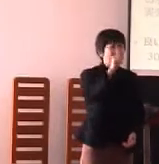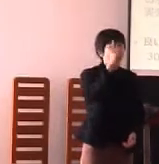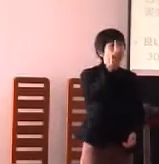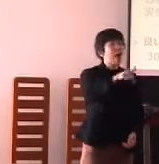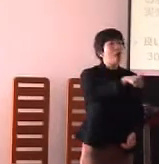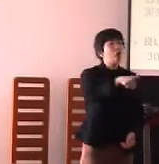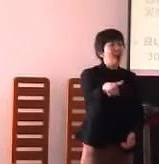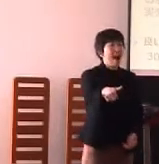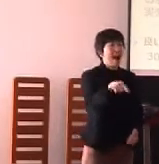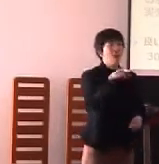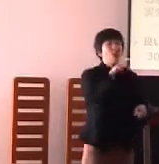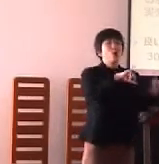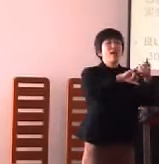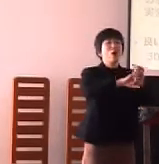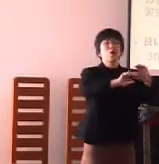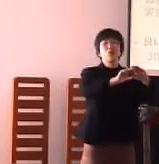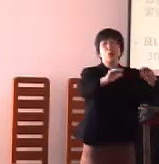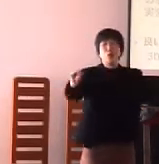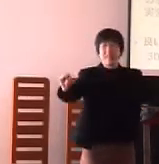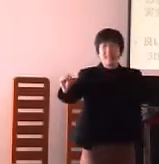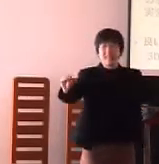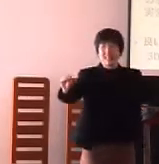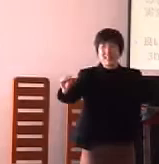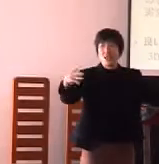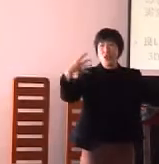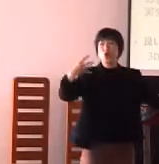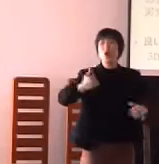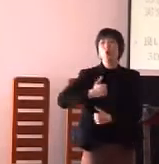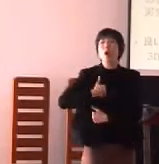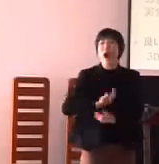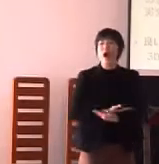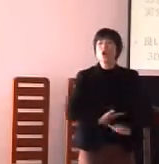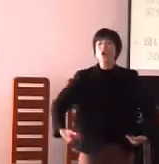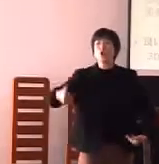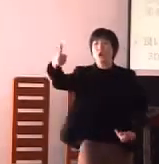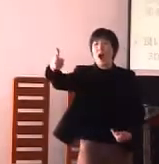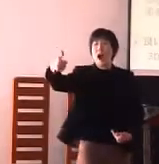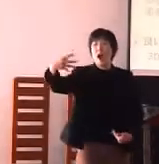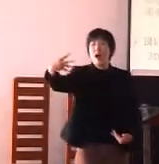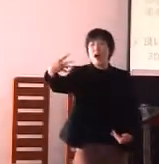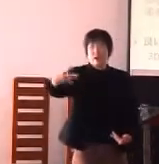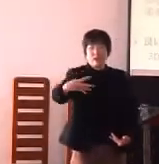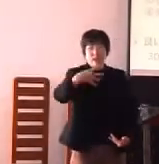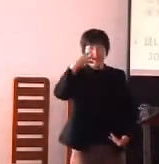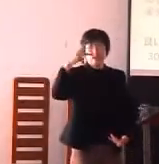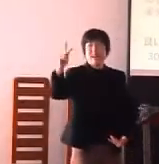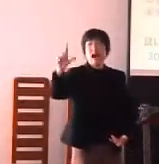ヨシュアによって先頭に立って導かれていきますね、は